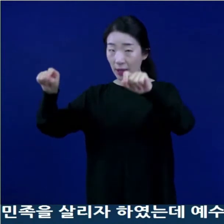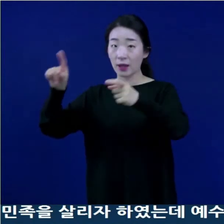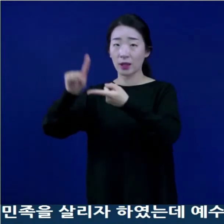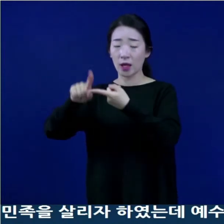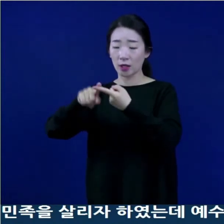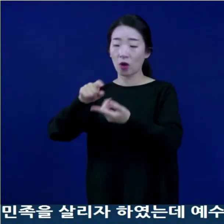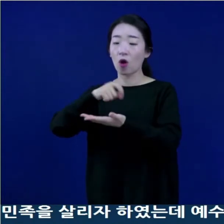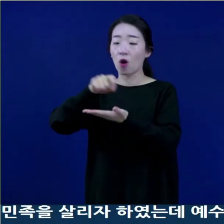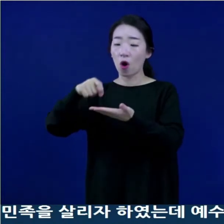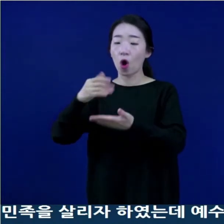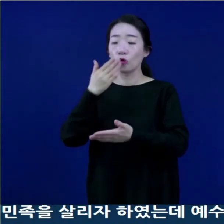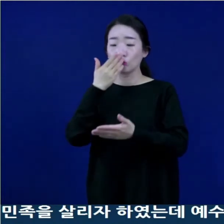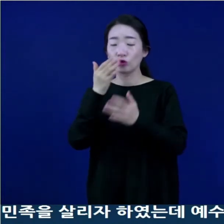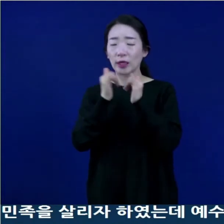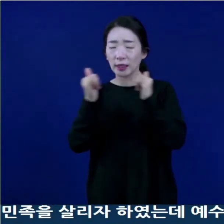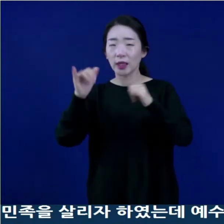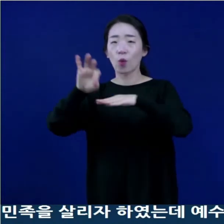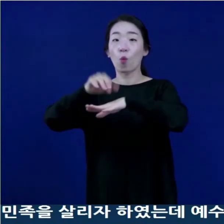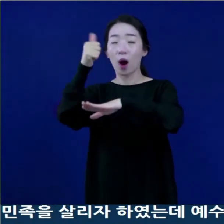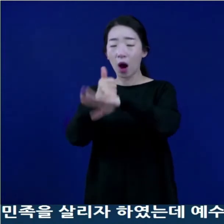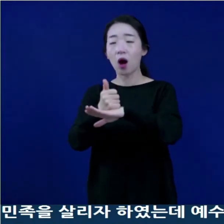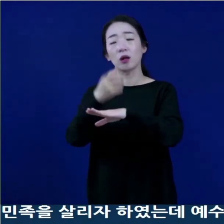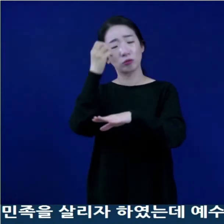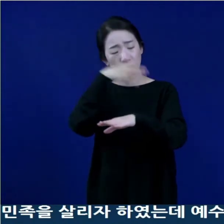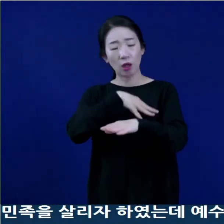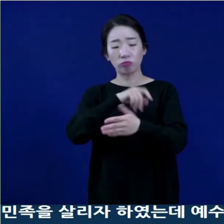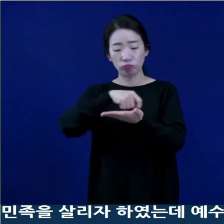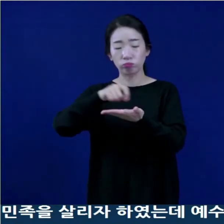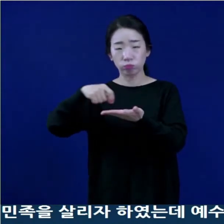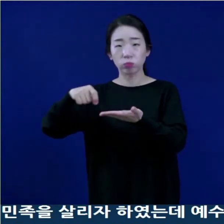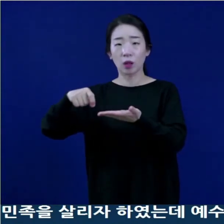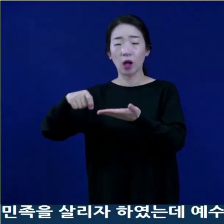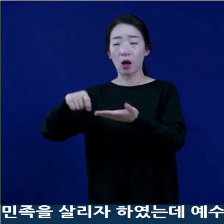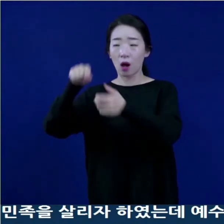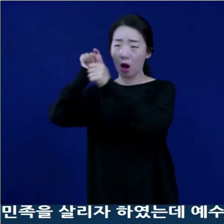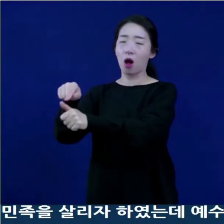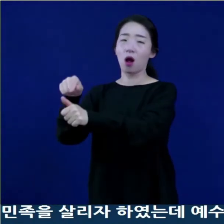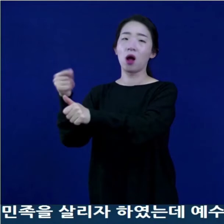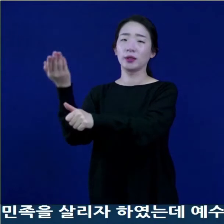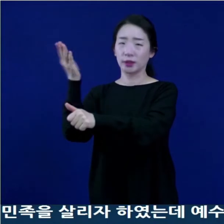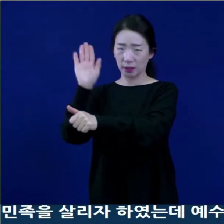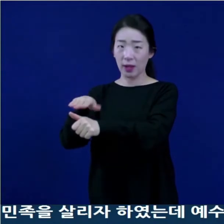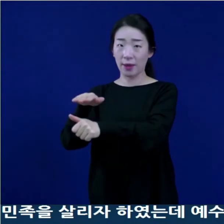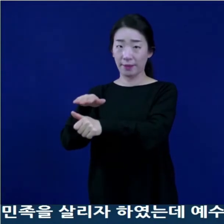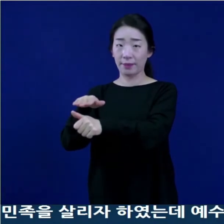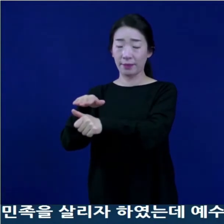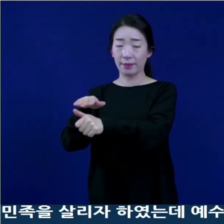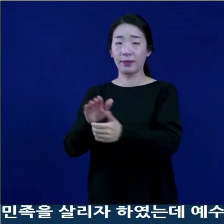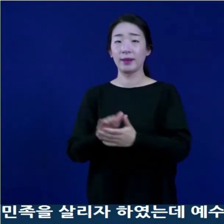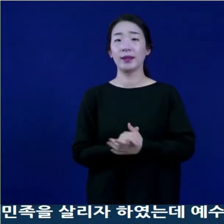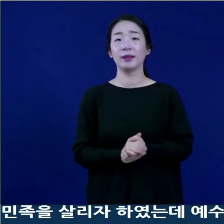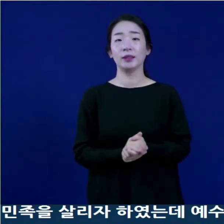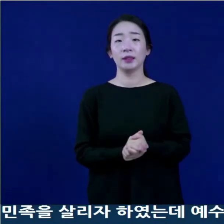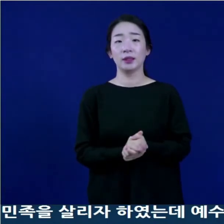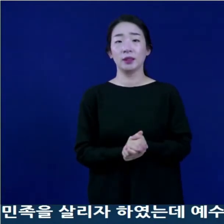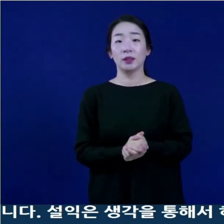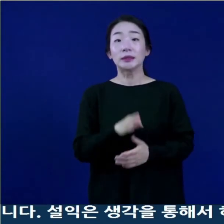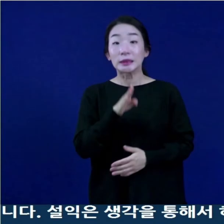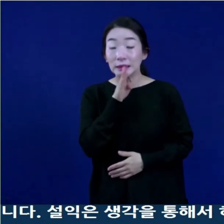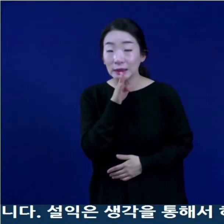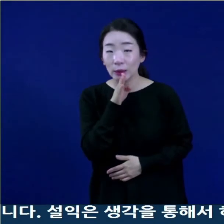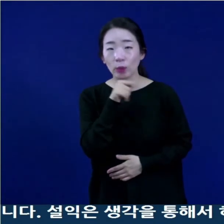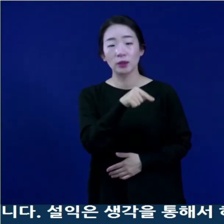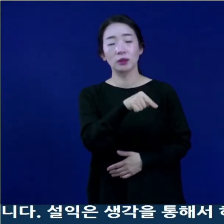그가 어쩌면 아주 조그마한 부분, 혹시 그가 그럴 수도 있겠다라는 것을 적었지만 실제는